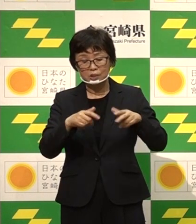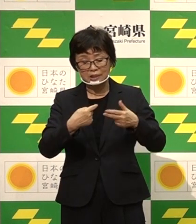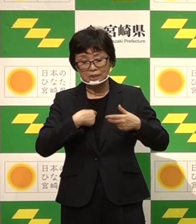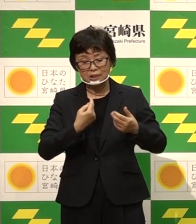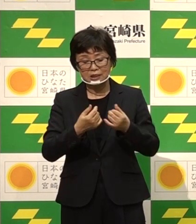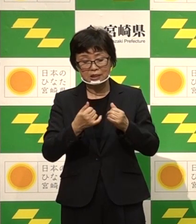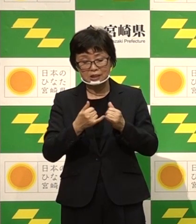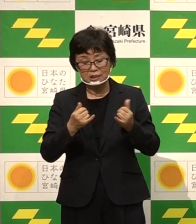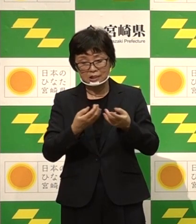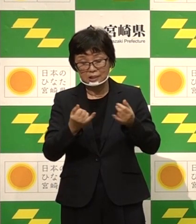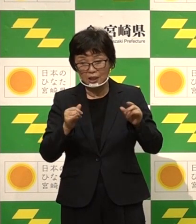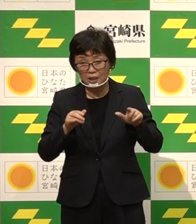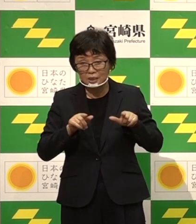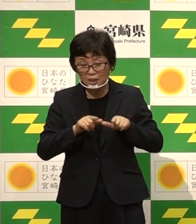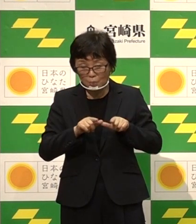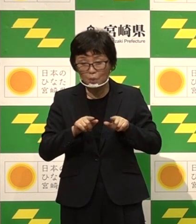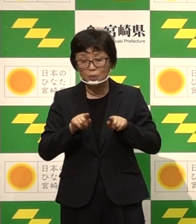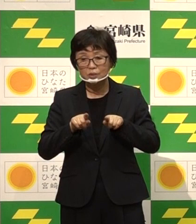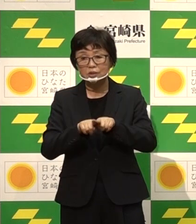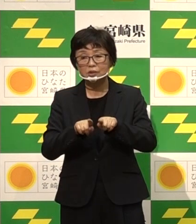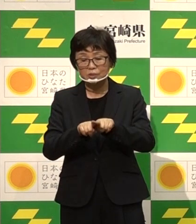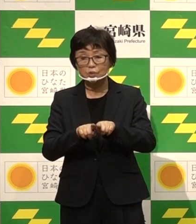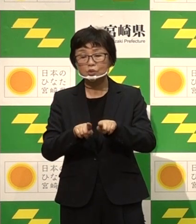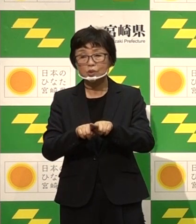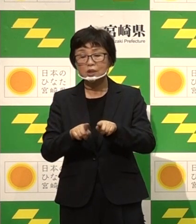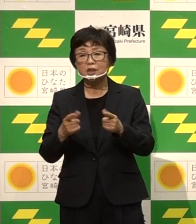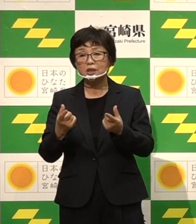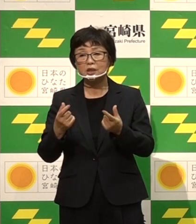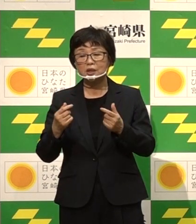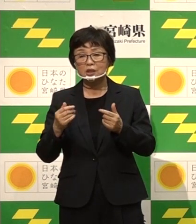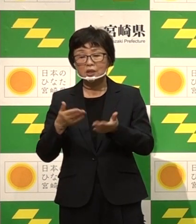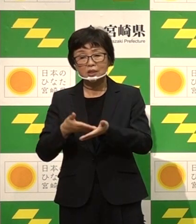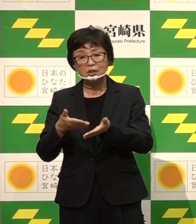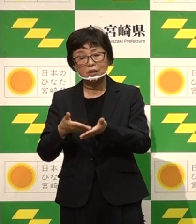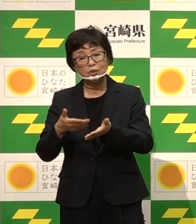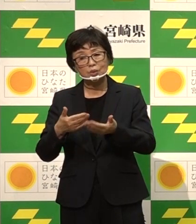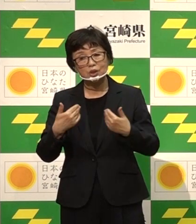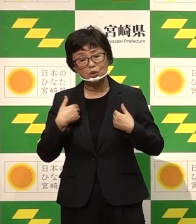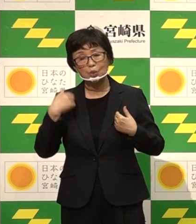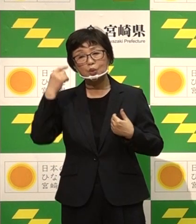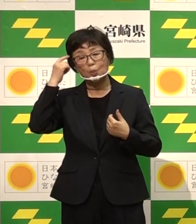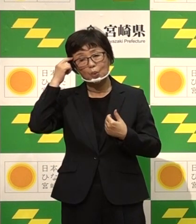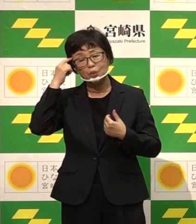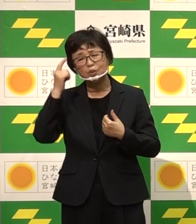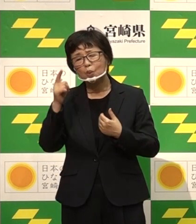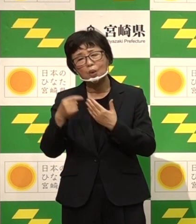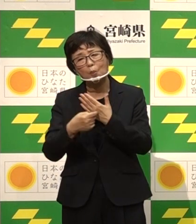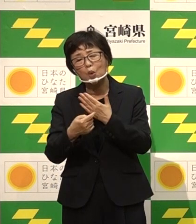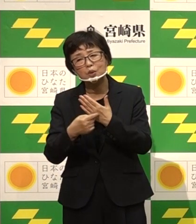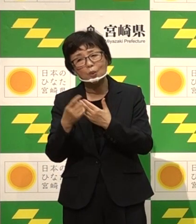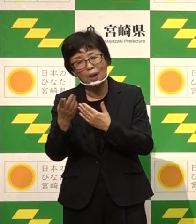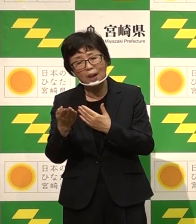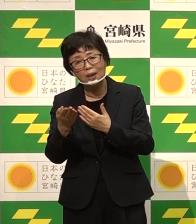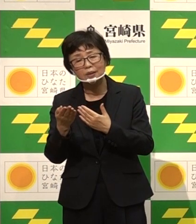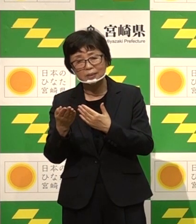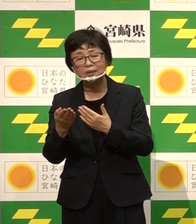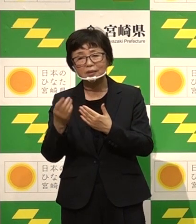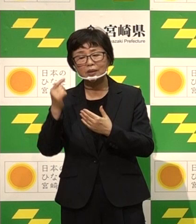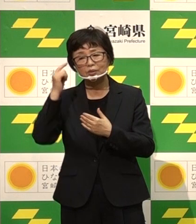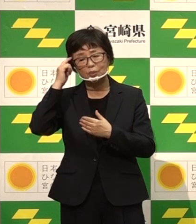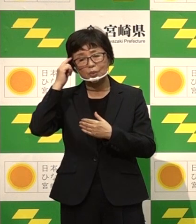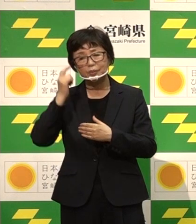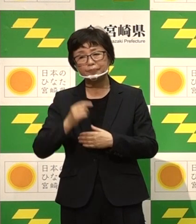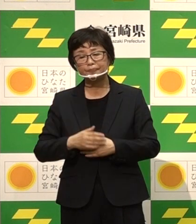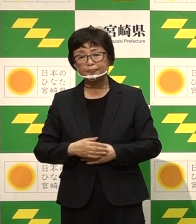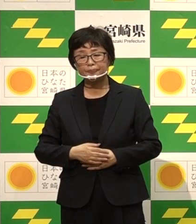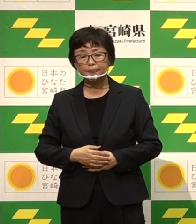考えております。では、どのように抑えていくのかというところが、まあ、ポイントになろうかと思います。そのことで、先ほど来説明してお